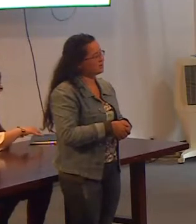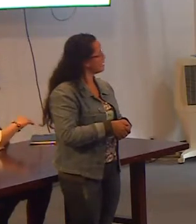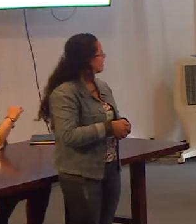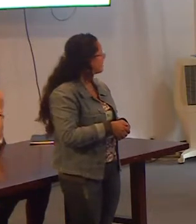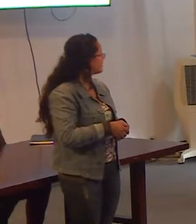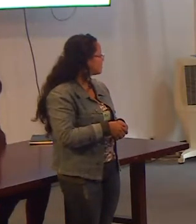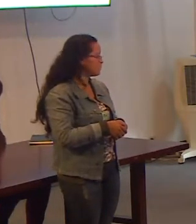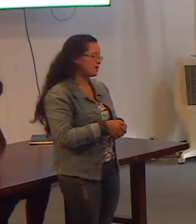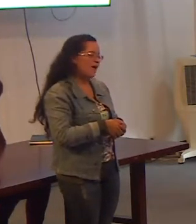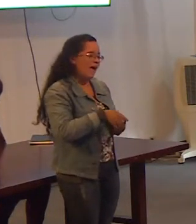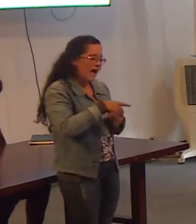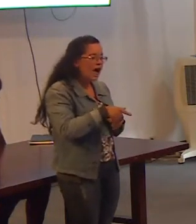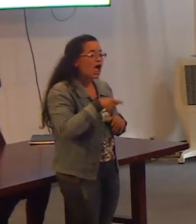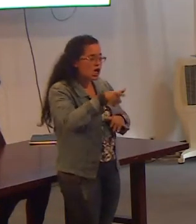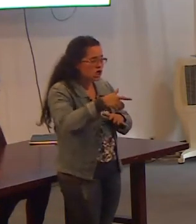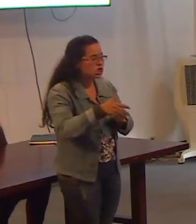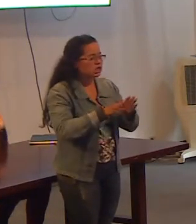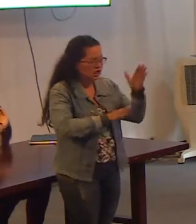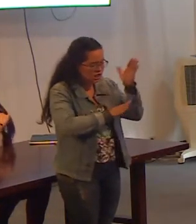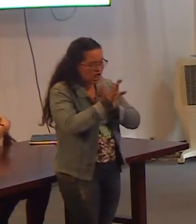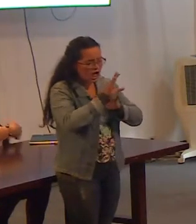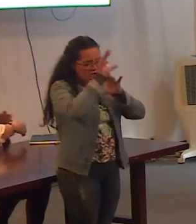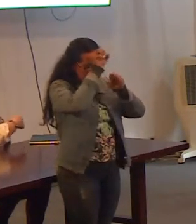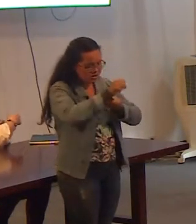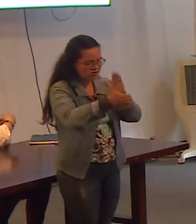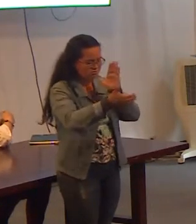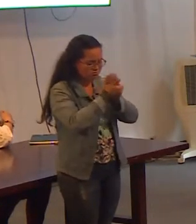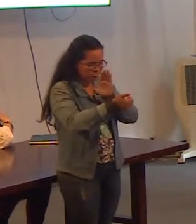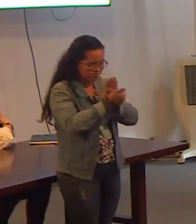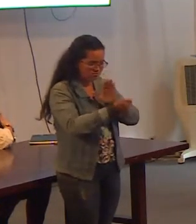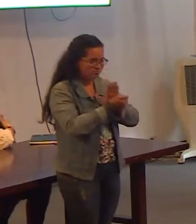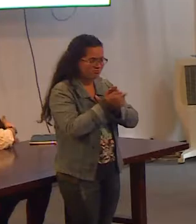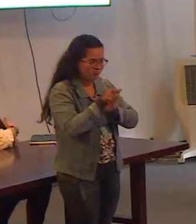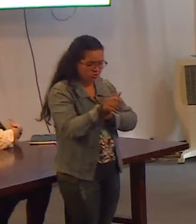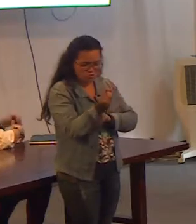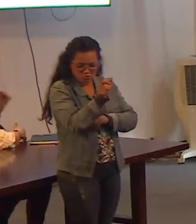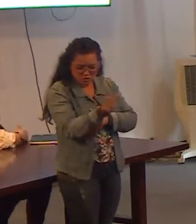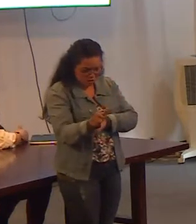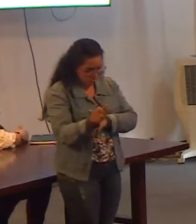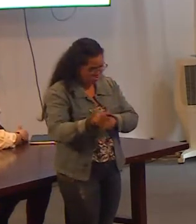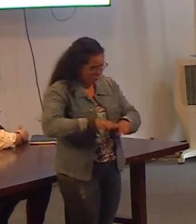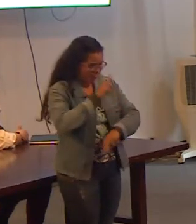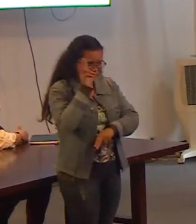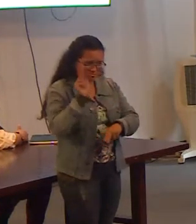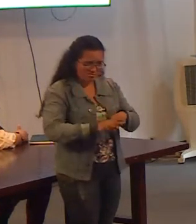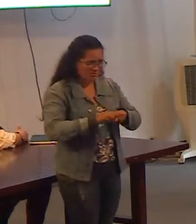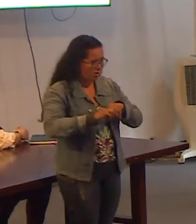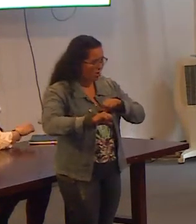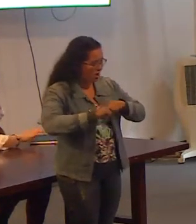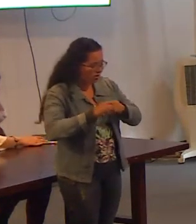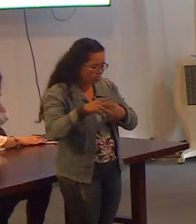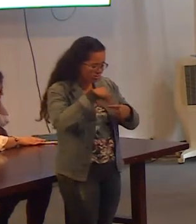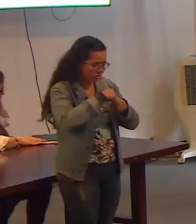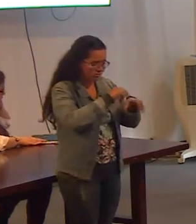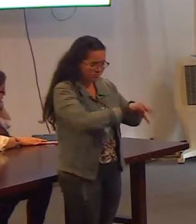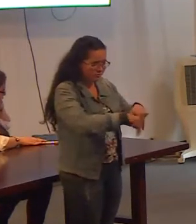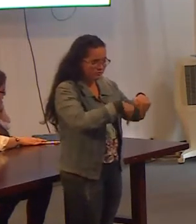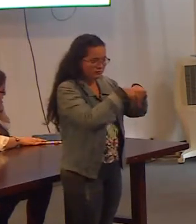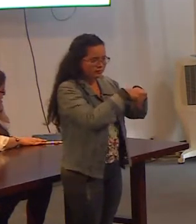tienen su desarrollo en las habilidades y capacidades como seres normalmente activos en una sociedad.